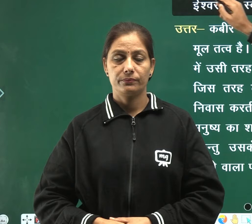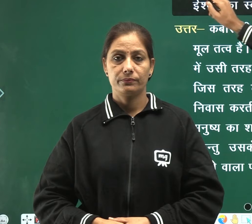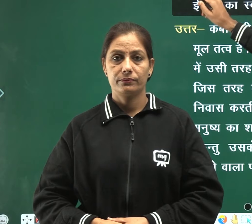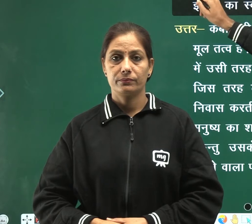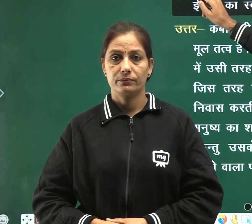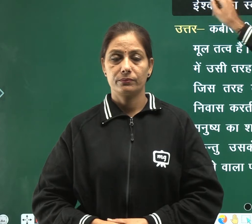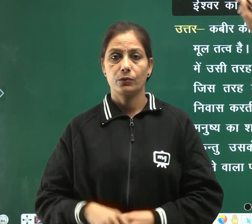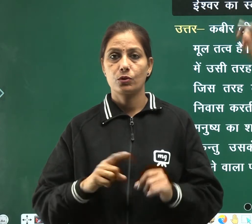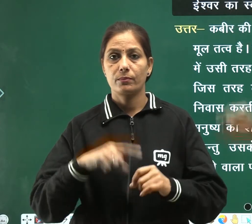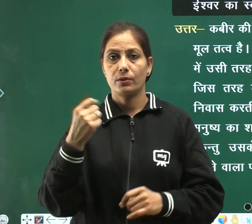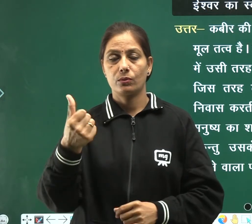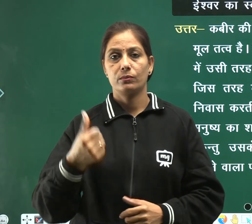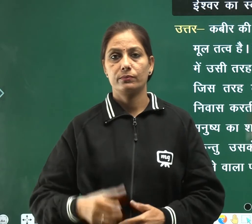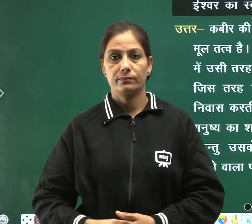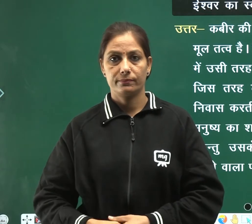प्रश्न 9,